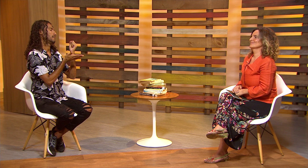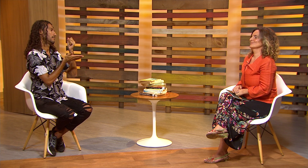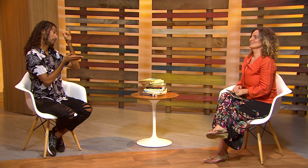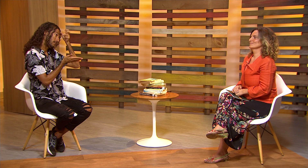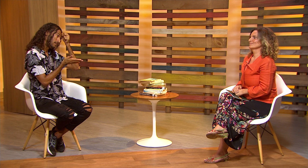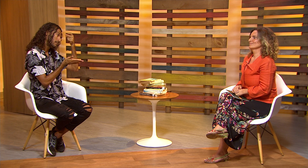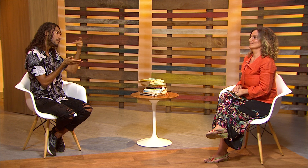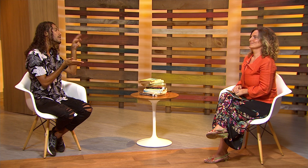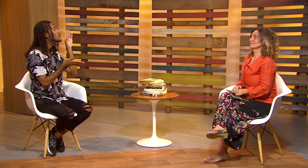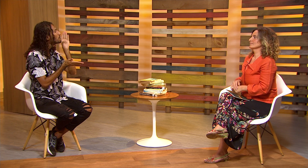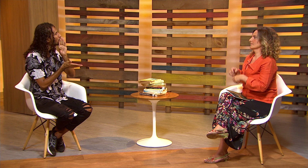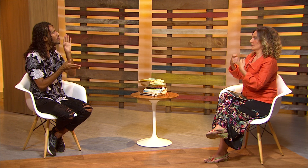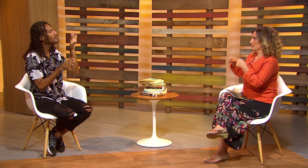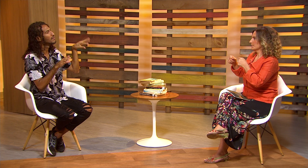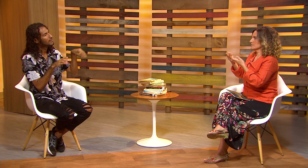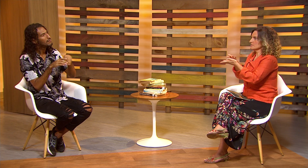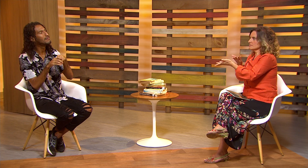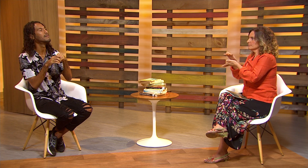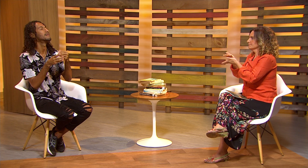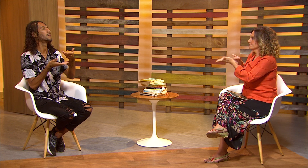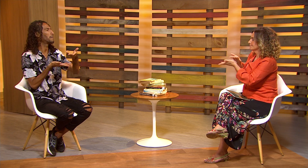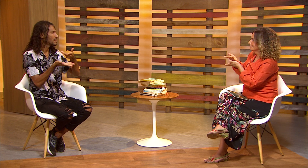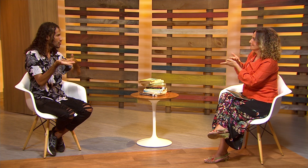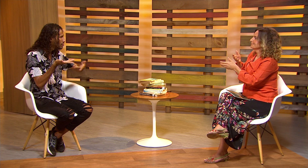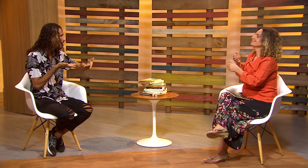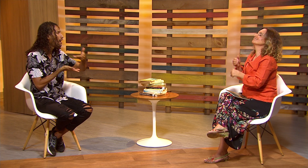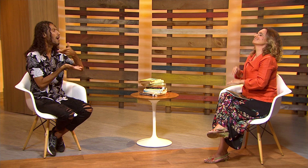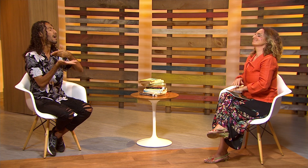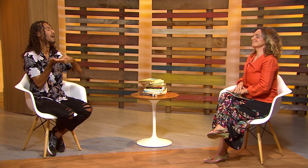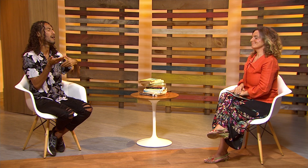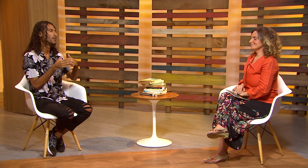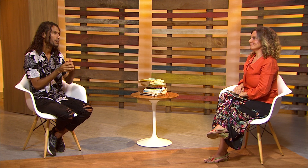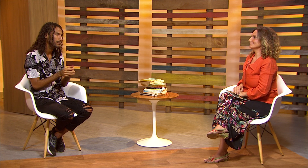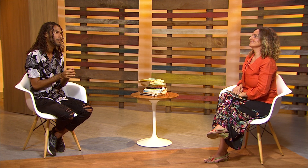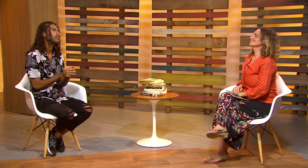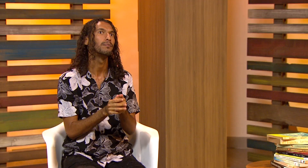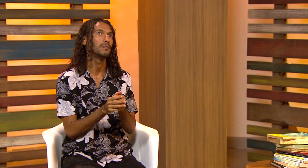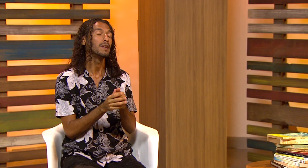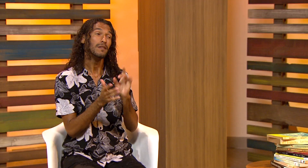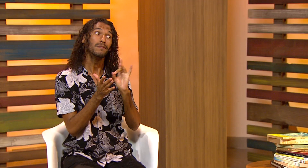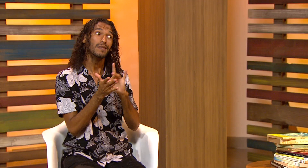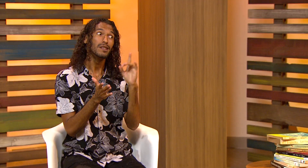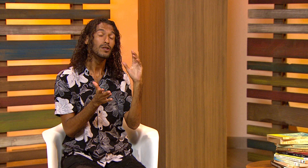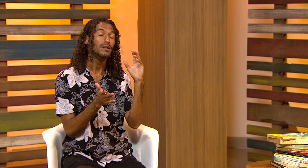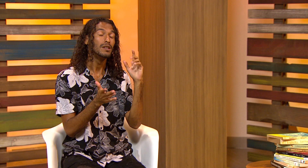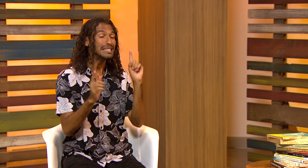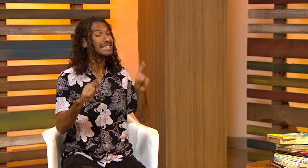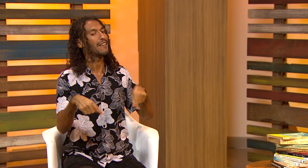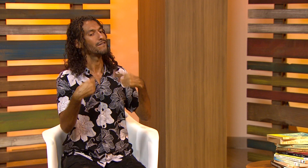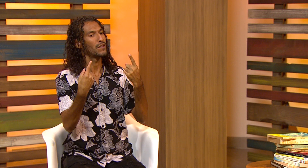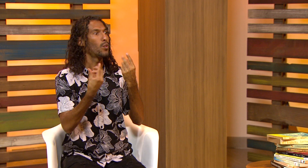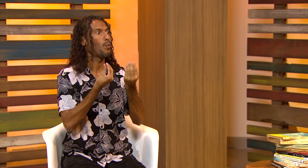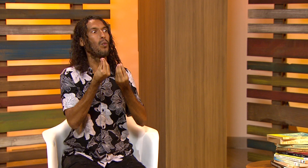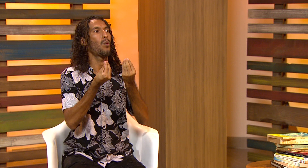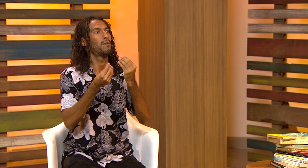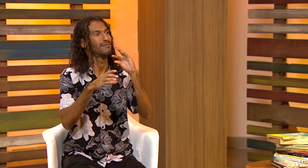naquele momento, foi um grande desafio em estar em sala de aula como único aluno surdo com professores perceberem isso e ao longo do